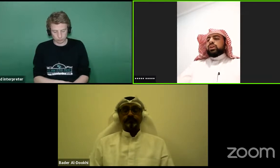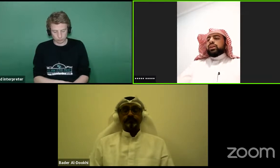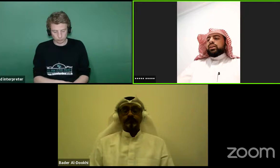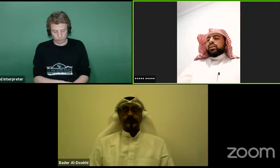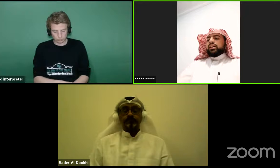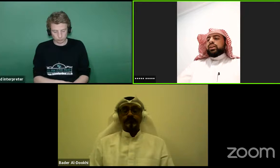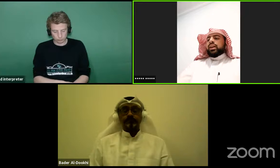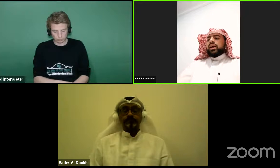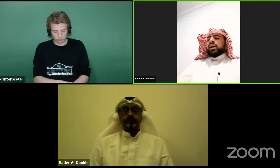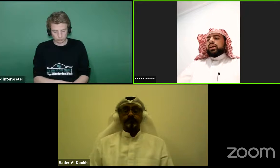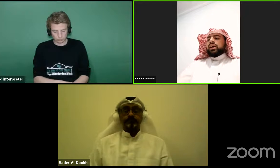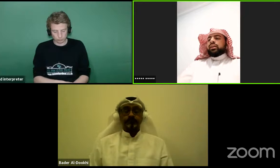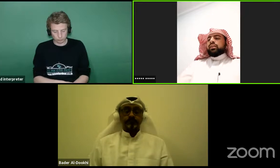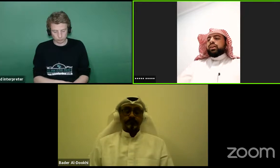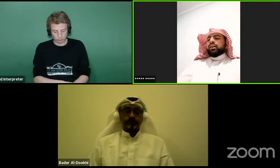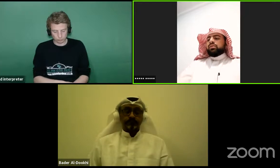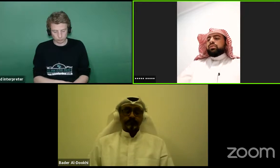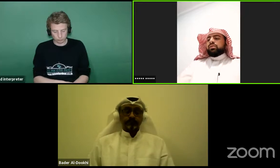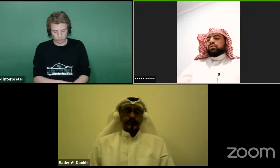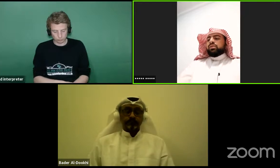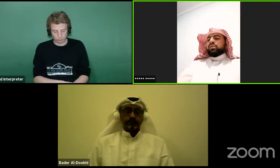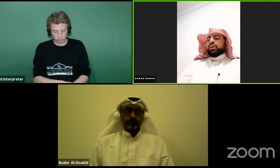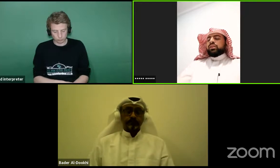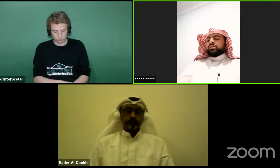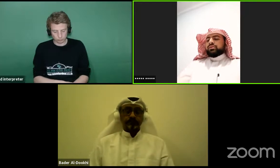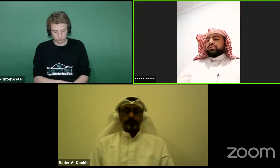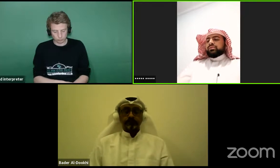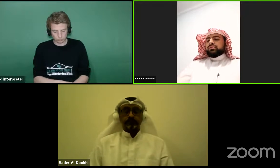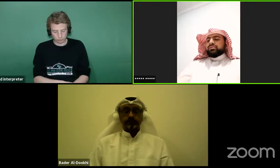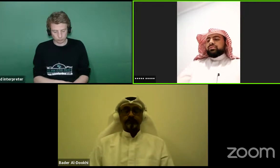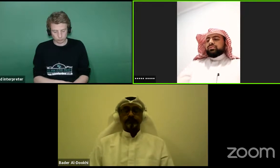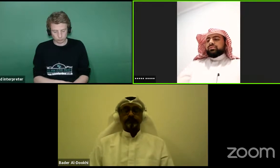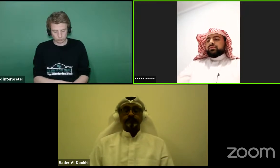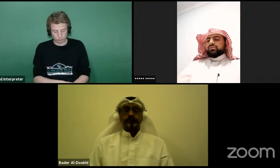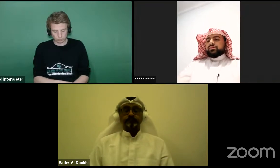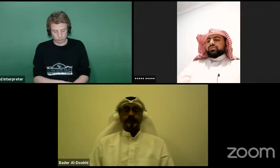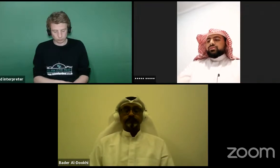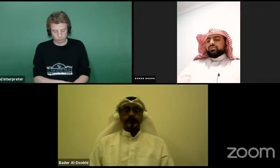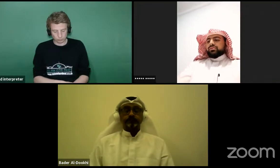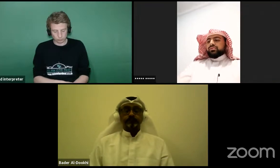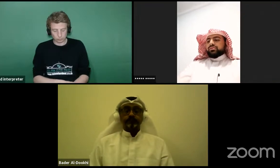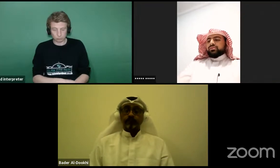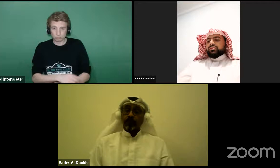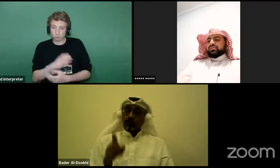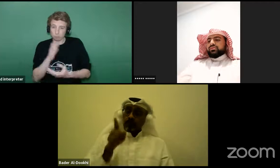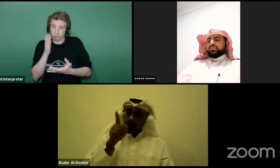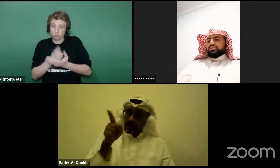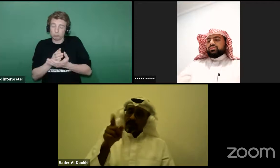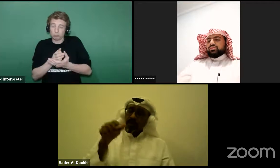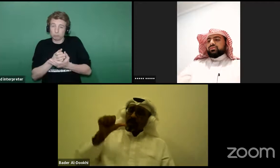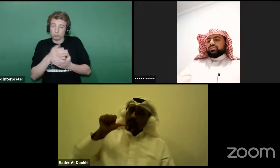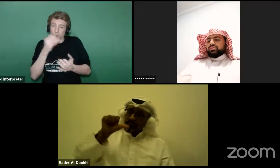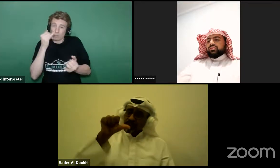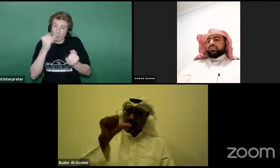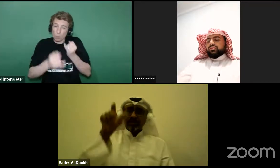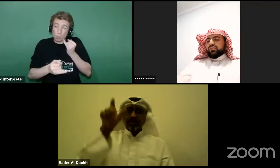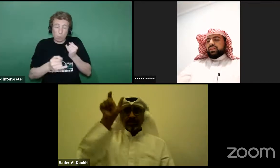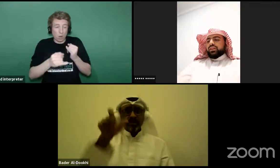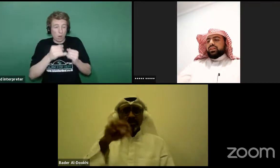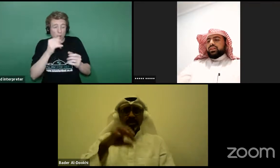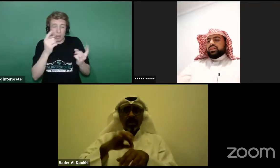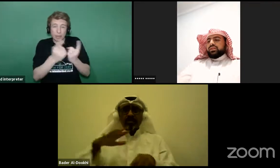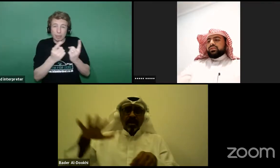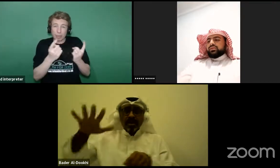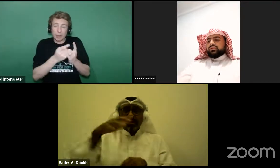البكم الذين لا يعقلون. Verily, the worst of moving living creatures with